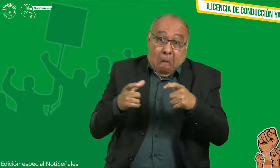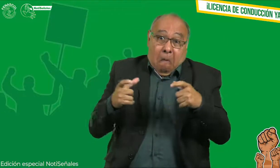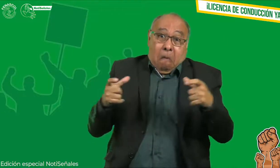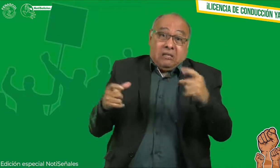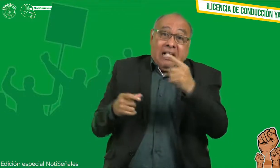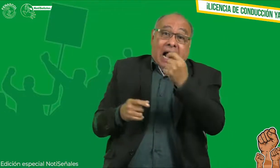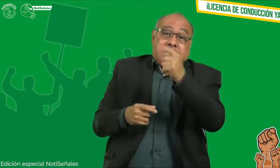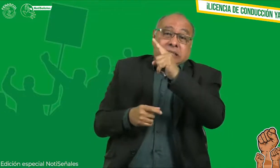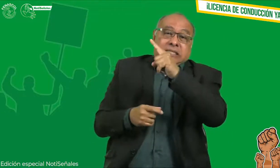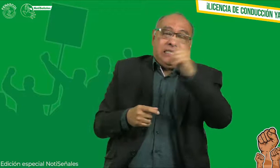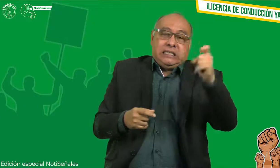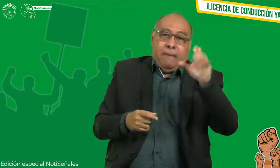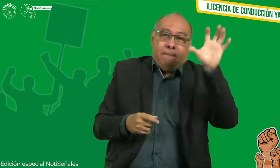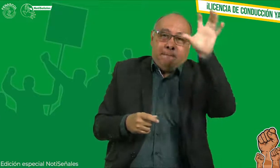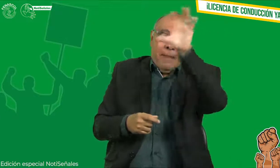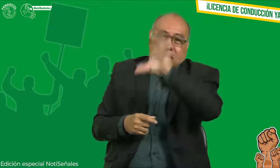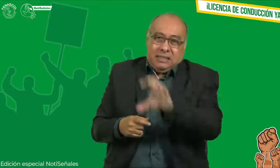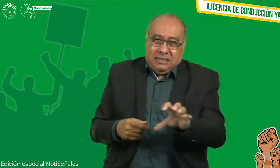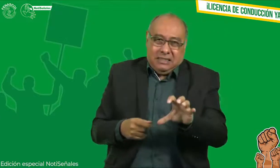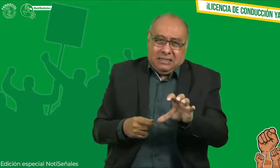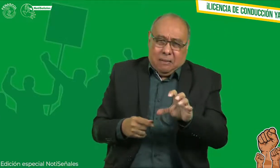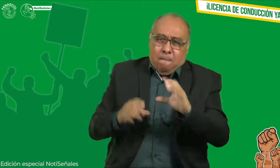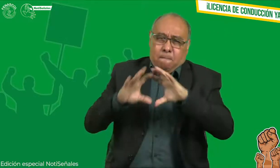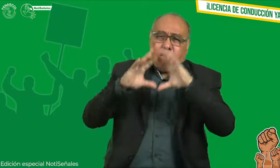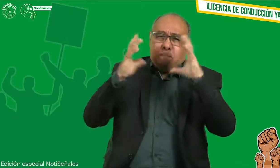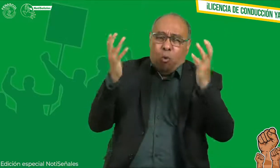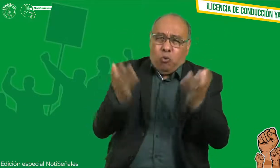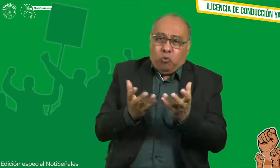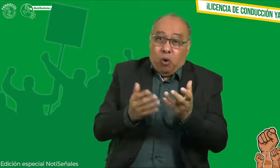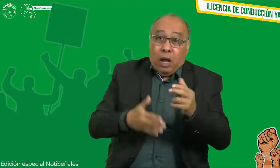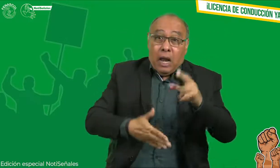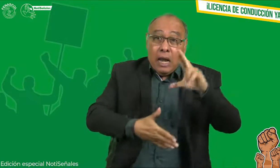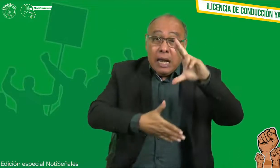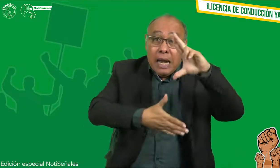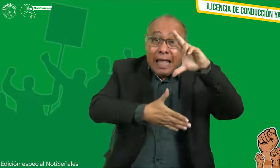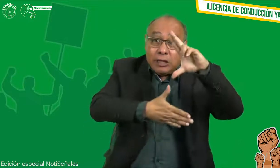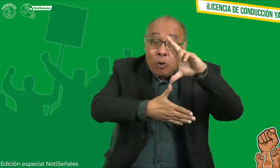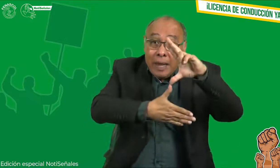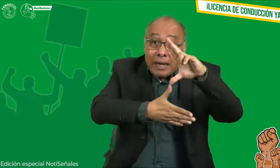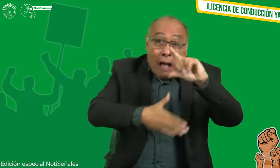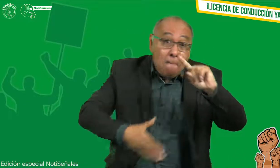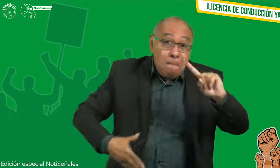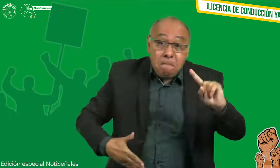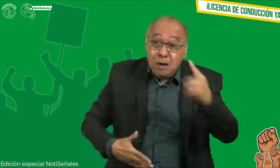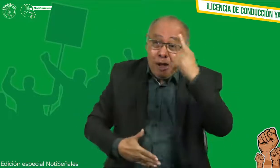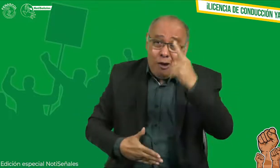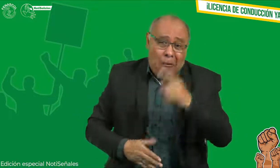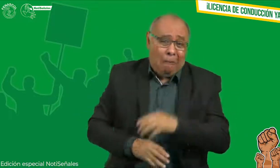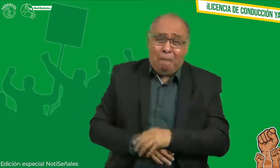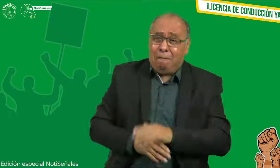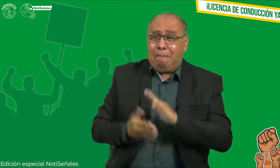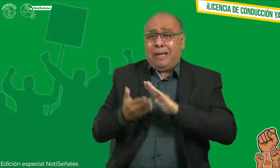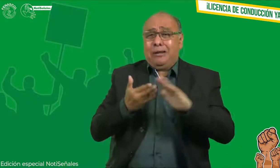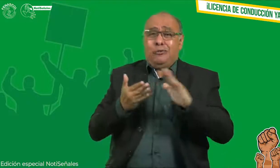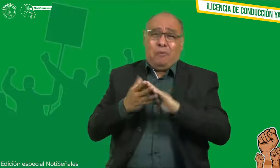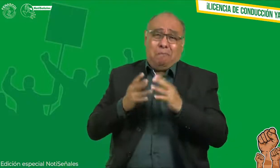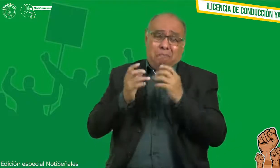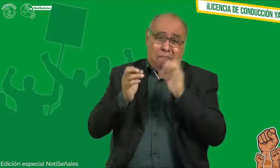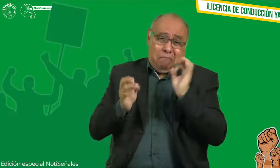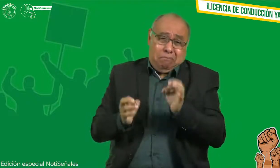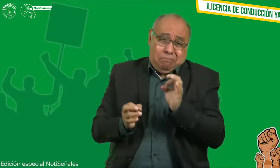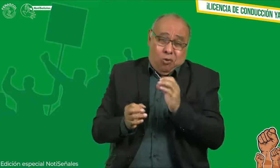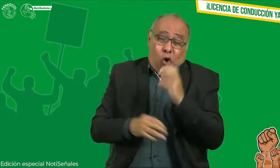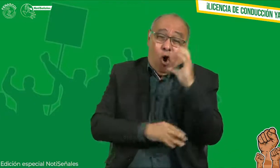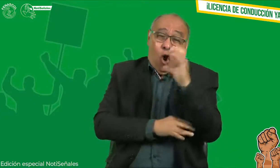más de 80 países que tenían la licencia de conducción, casi 100 países en todo el mundo.